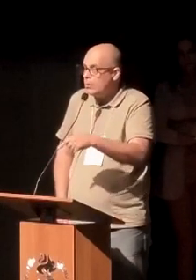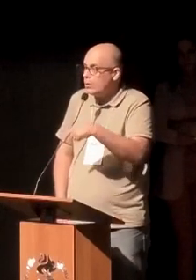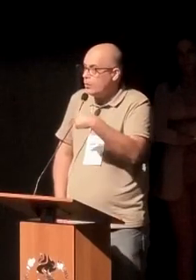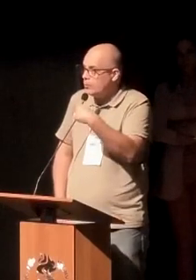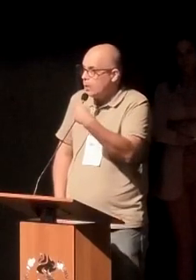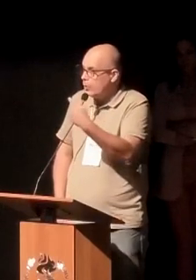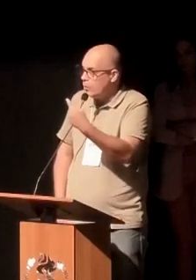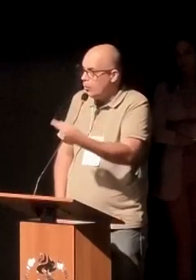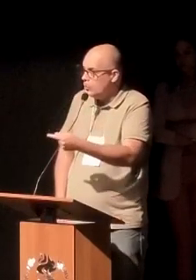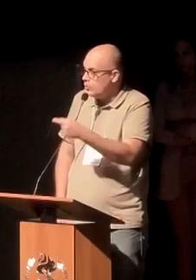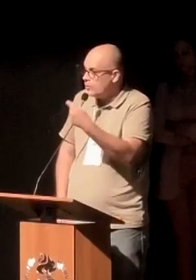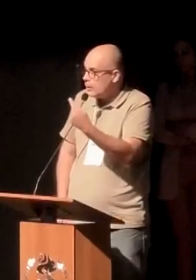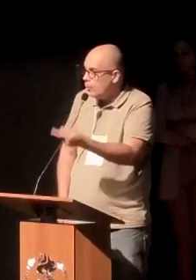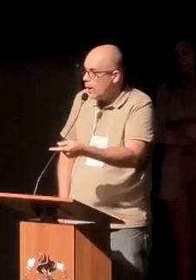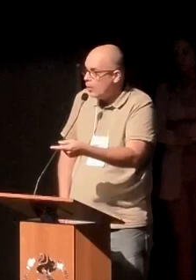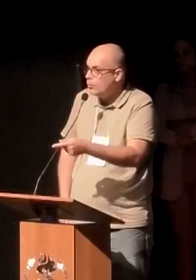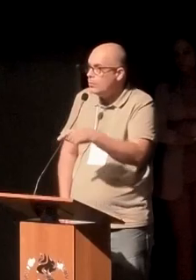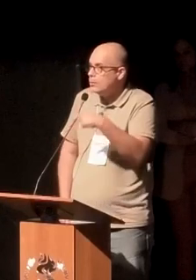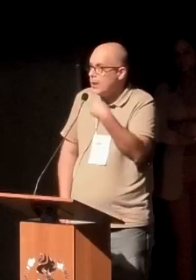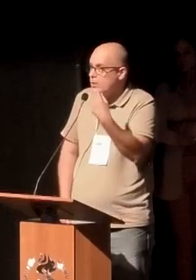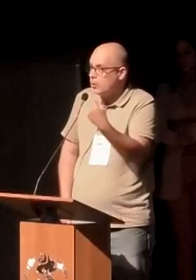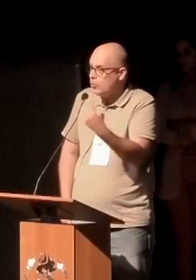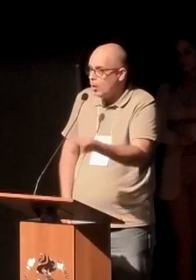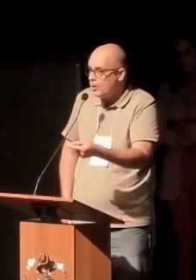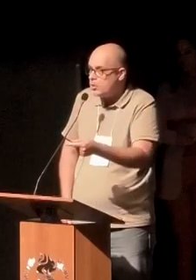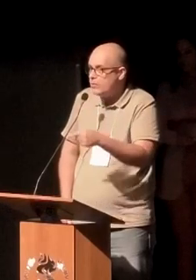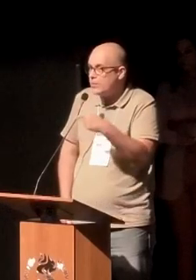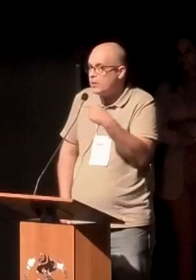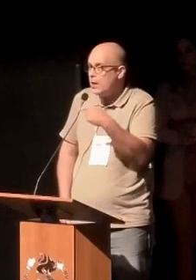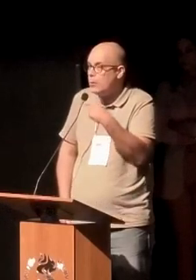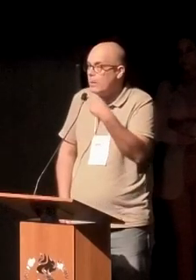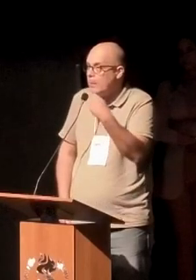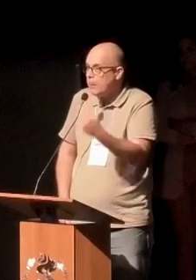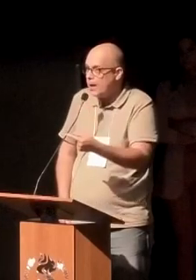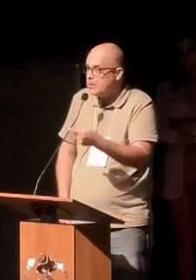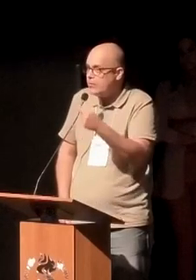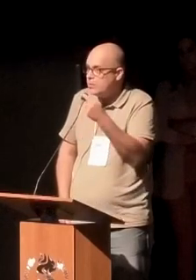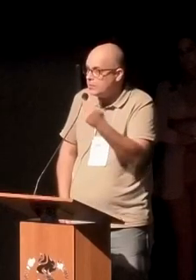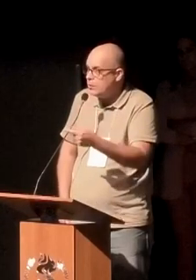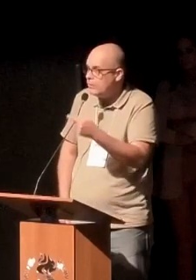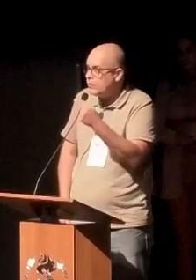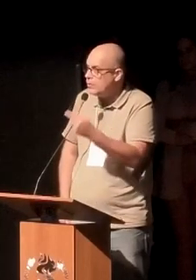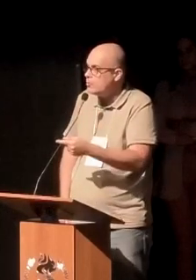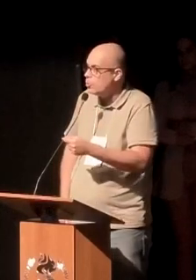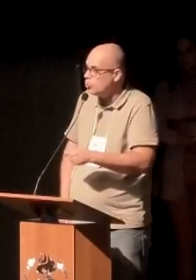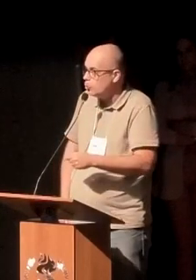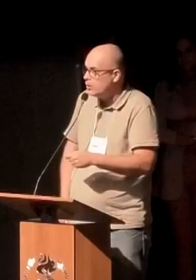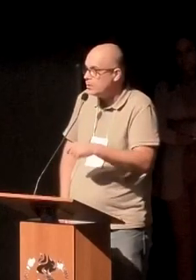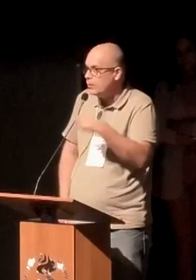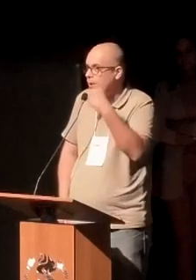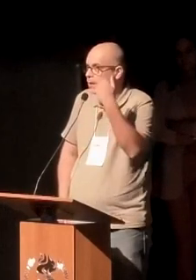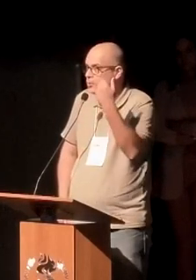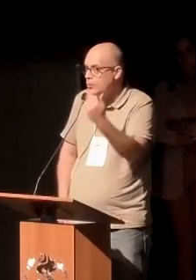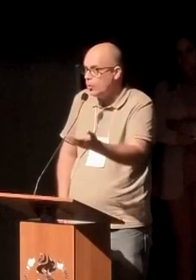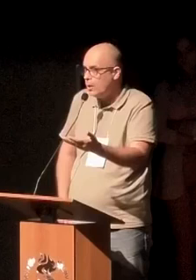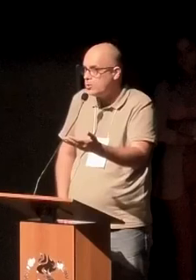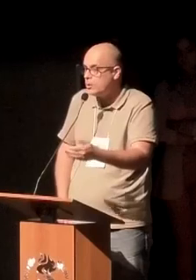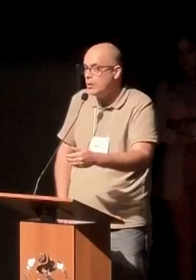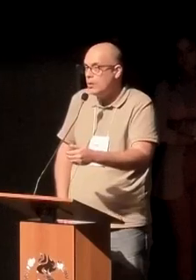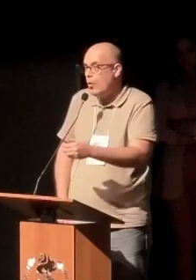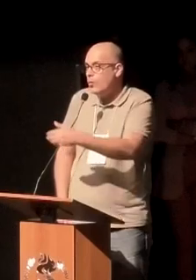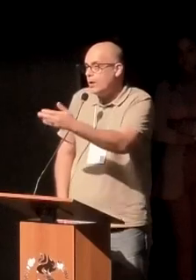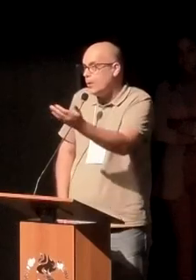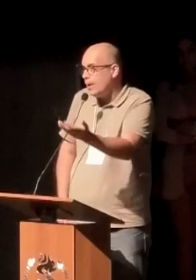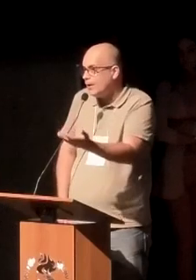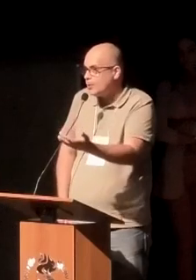nós vamos ter o encontro Estadual da região norte que vai ser lá no Amapá dia 25 e 26 de outubro Então quem é da região norte